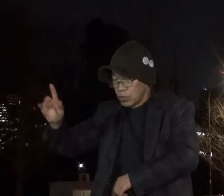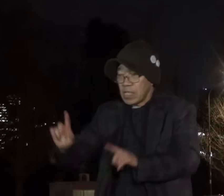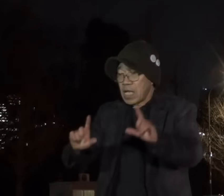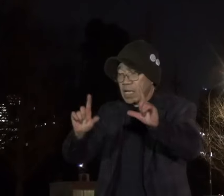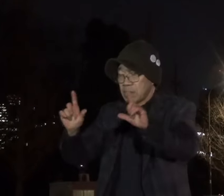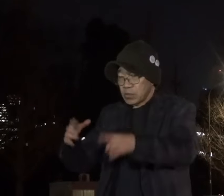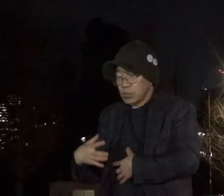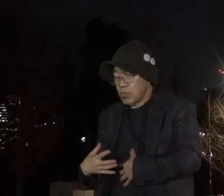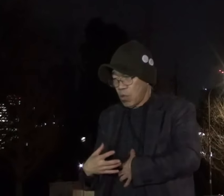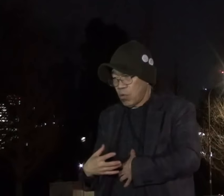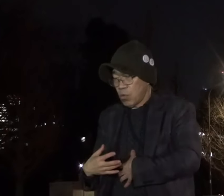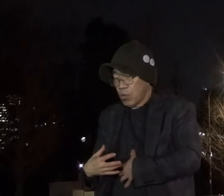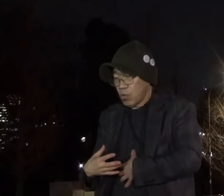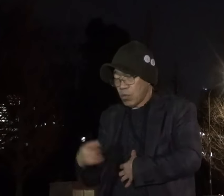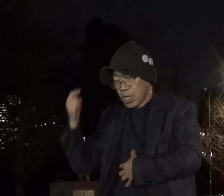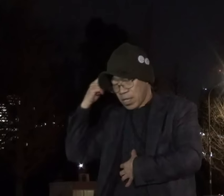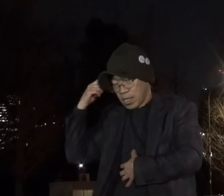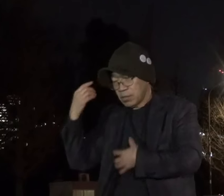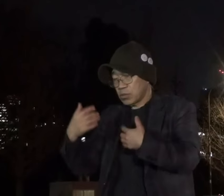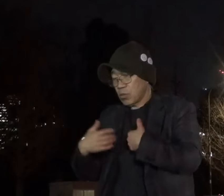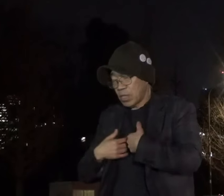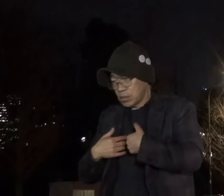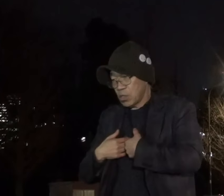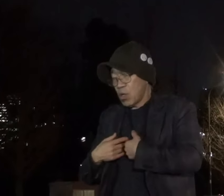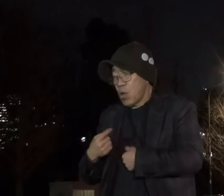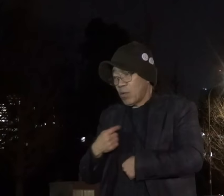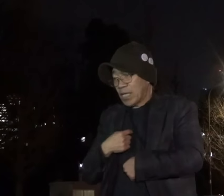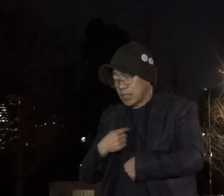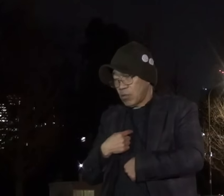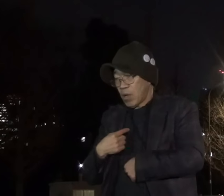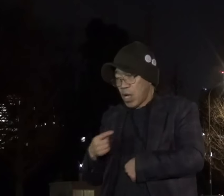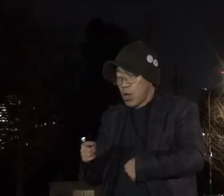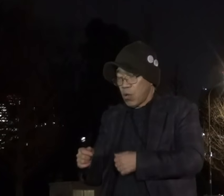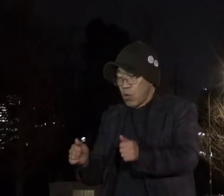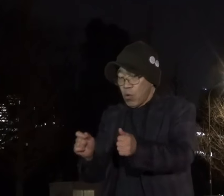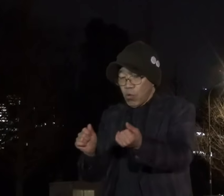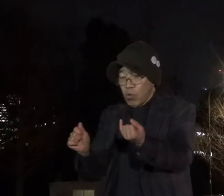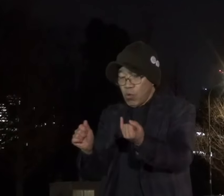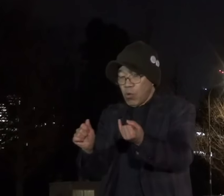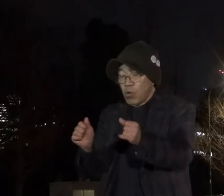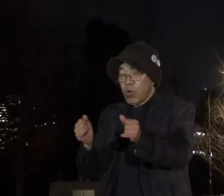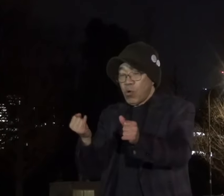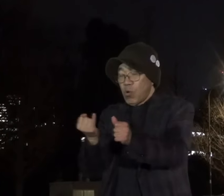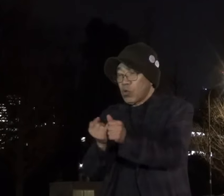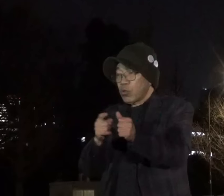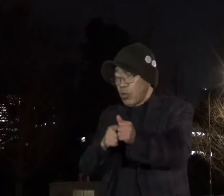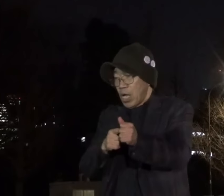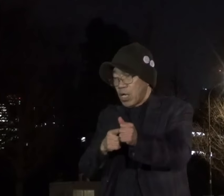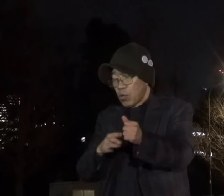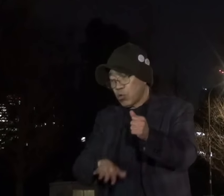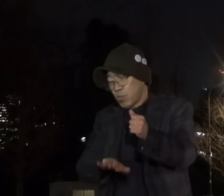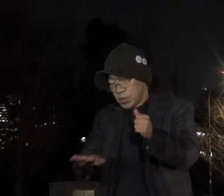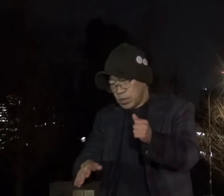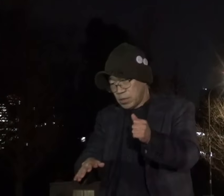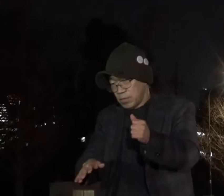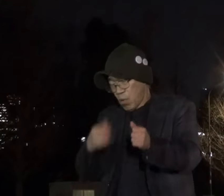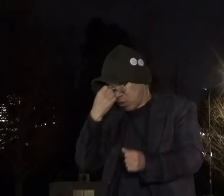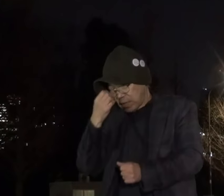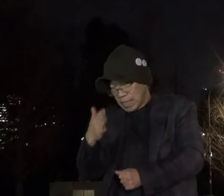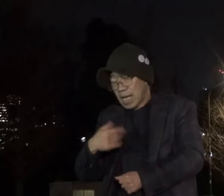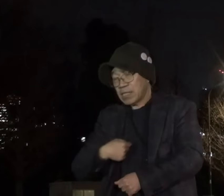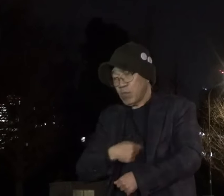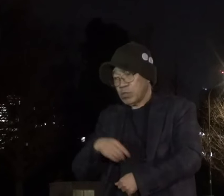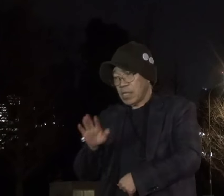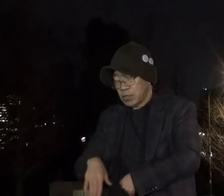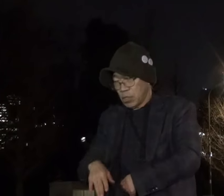ません。私は夫や子供たちに申し訳ない思いです。私と結婚しなければ夫はこのような思